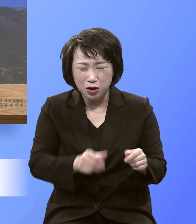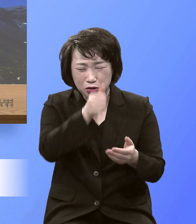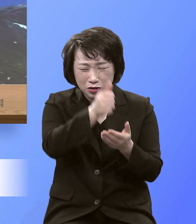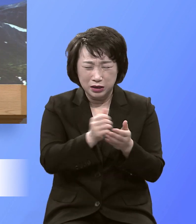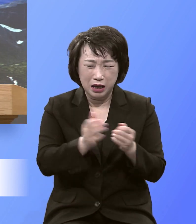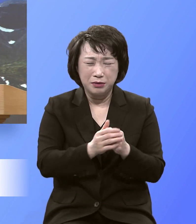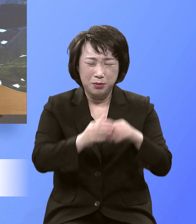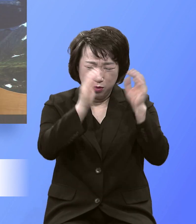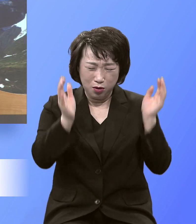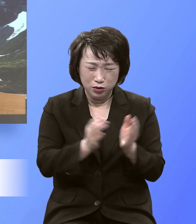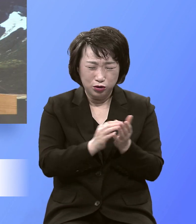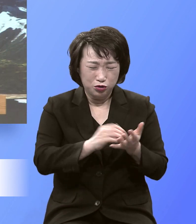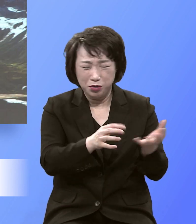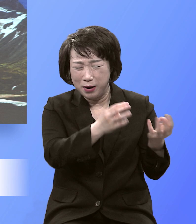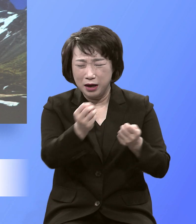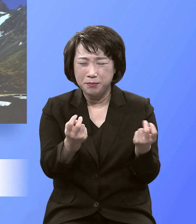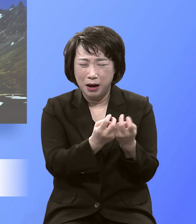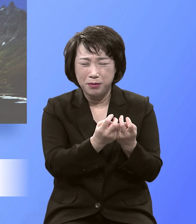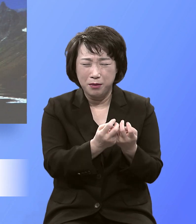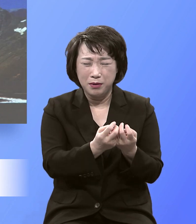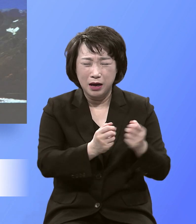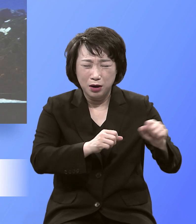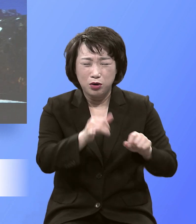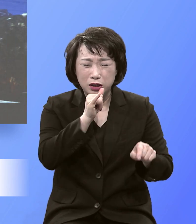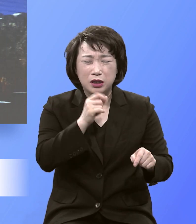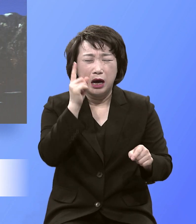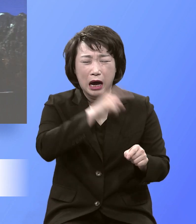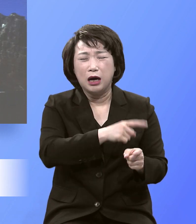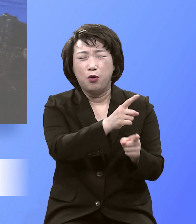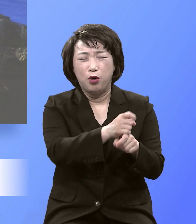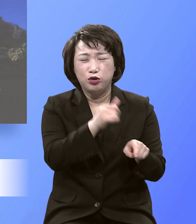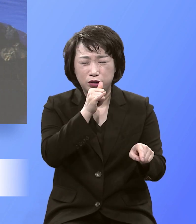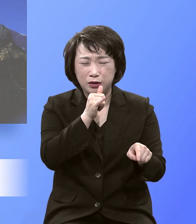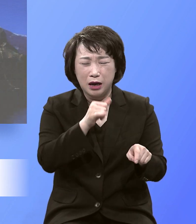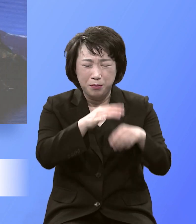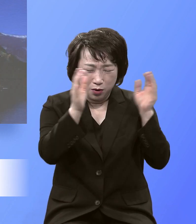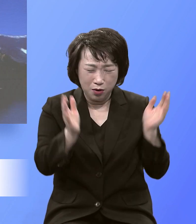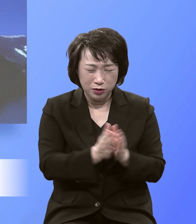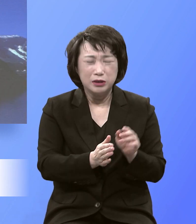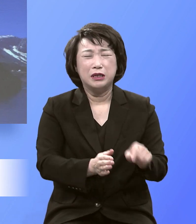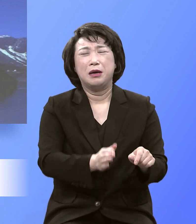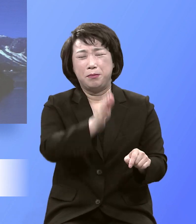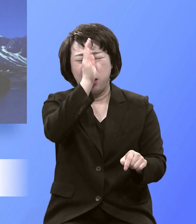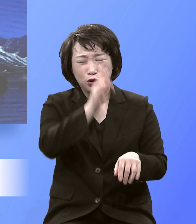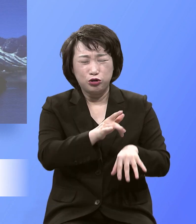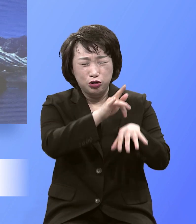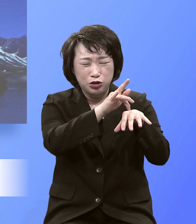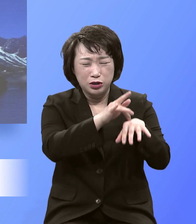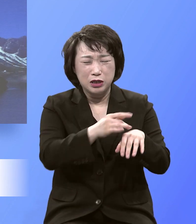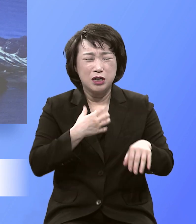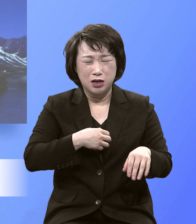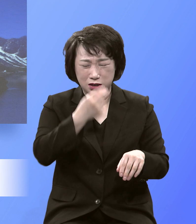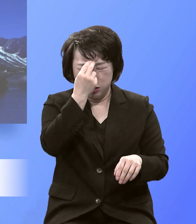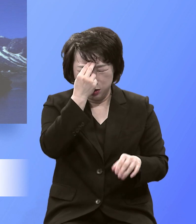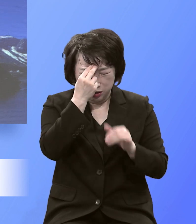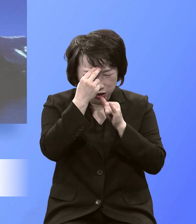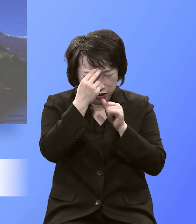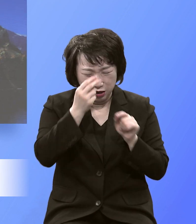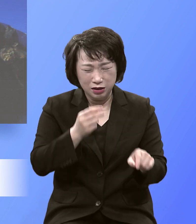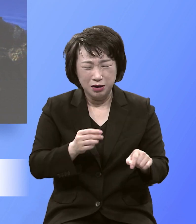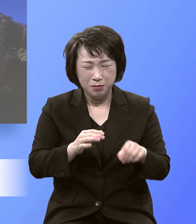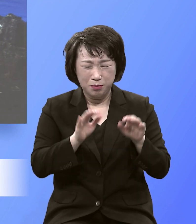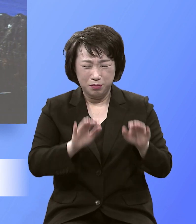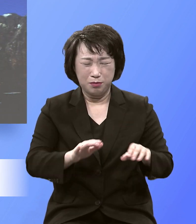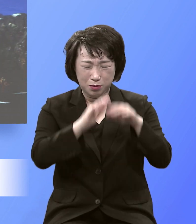죄로 모든 수작을 부리려는 못된 원수, 너 질병아 귀신아 염려 근심